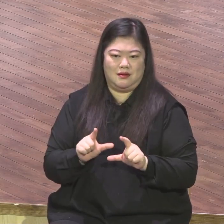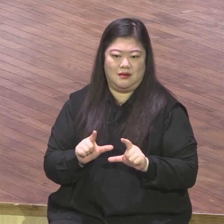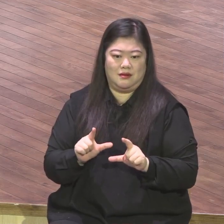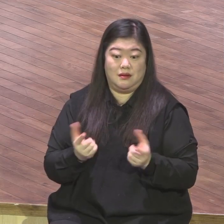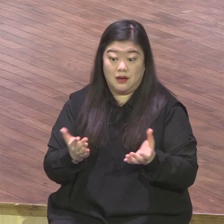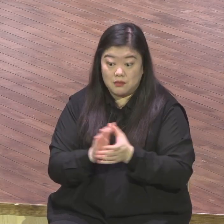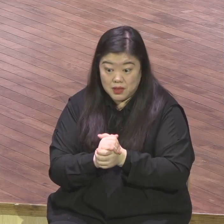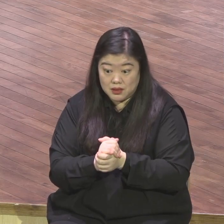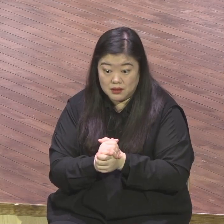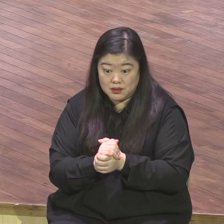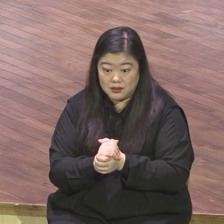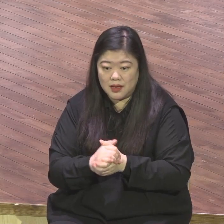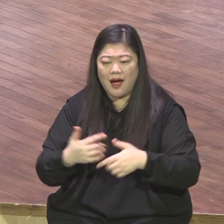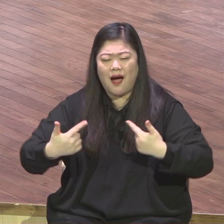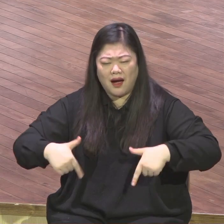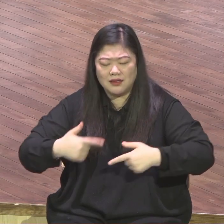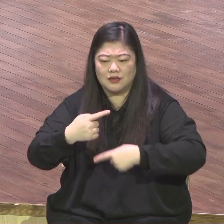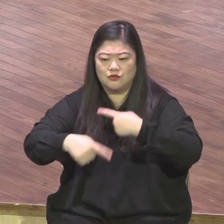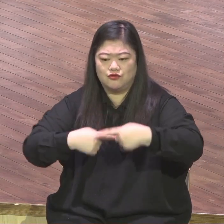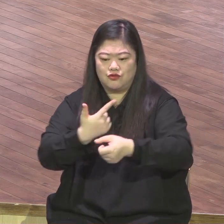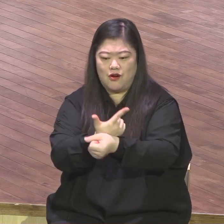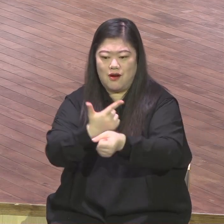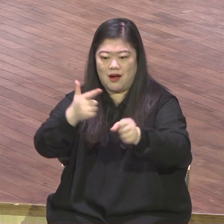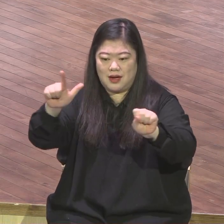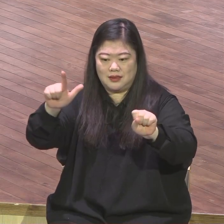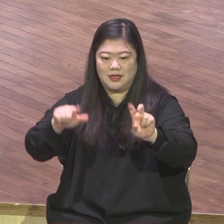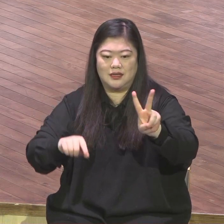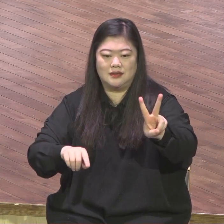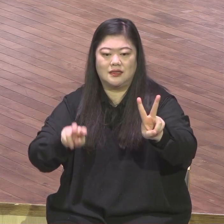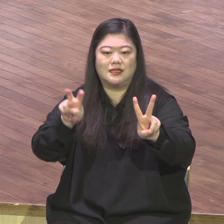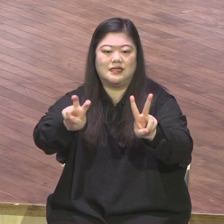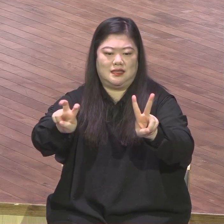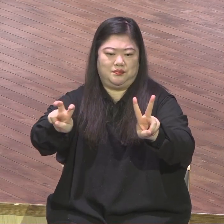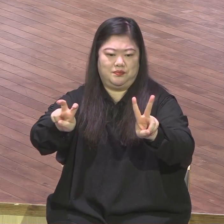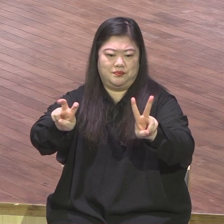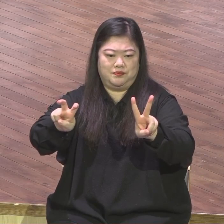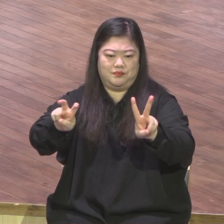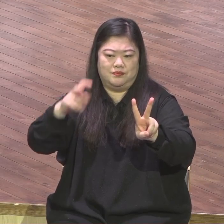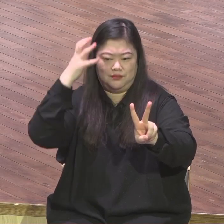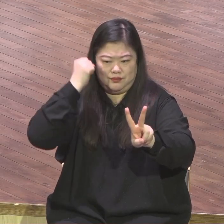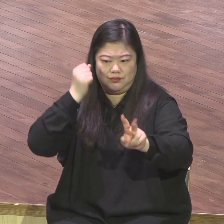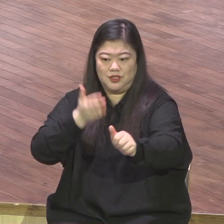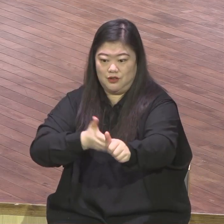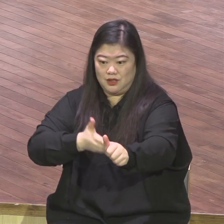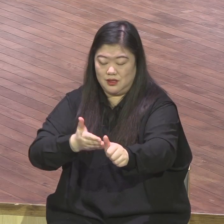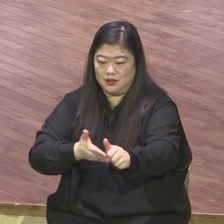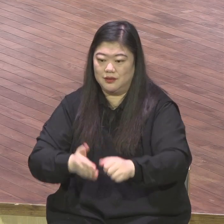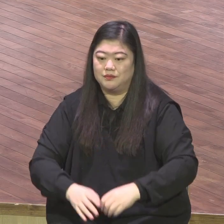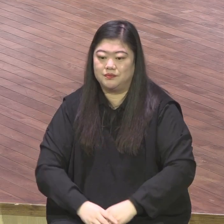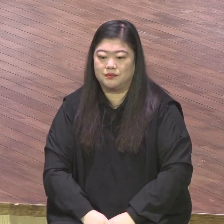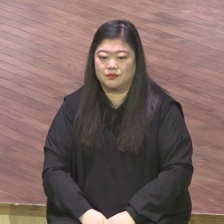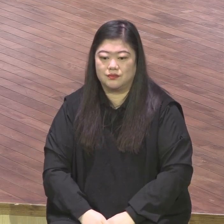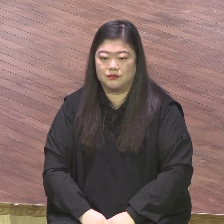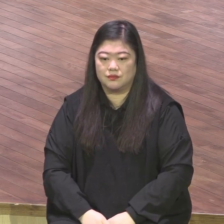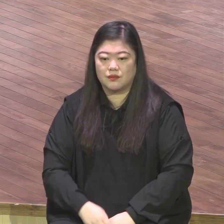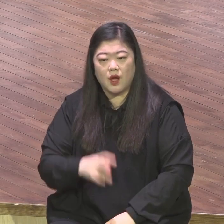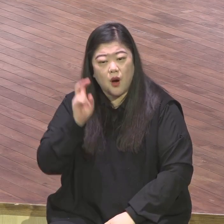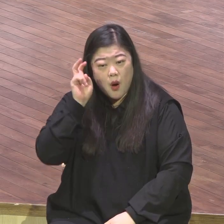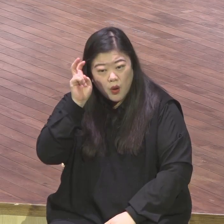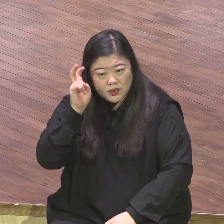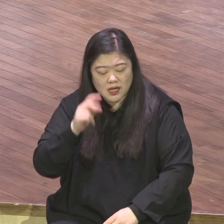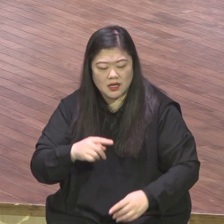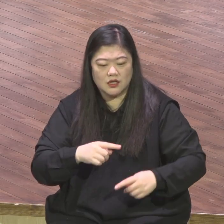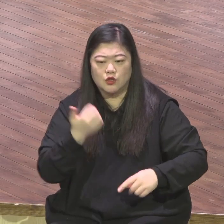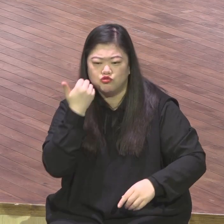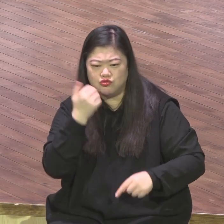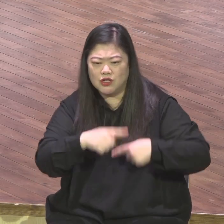고백하세요. 내 사는 거 아니야. 내 자존심 없어. 시험이 오거든 자존심이 팍 상하거든 내가 그리스도와